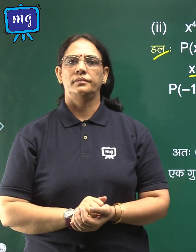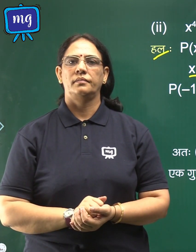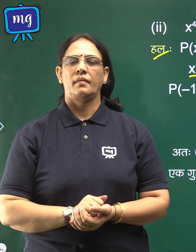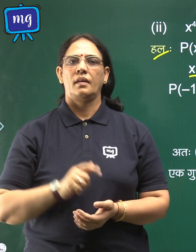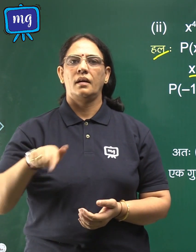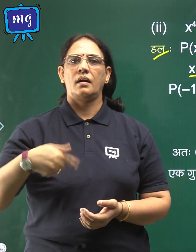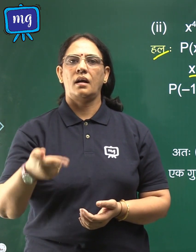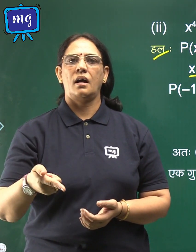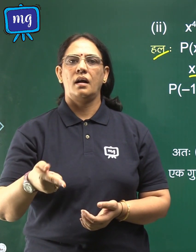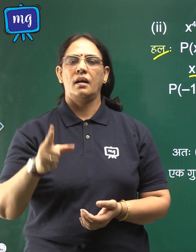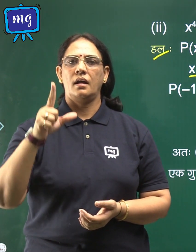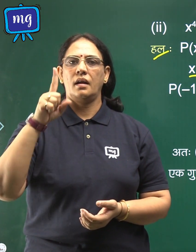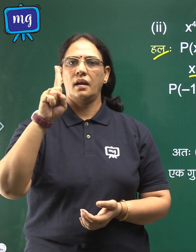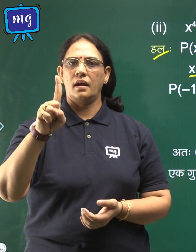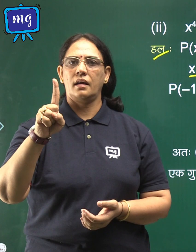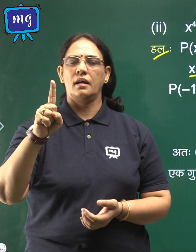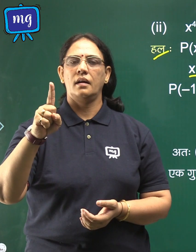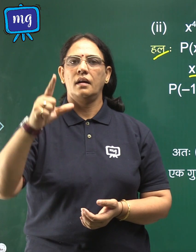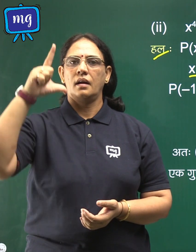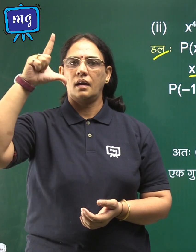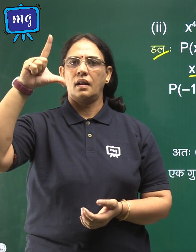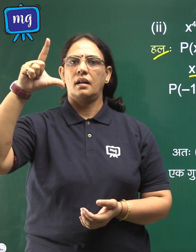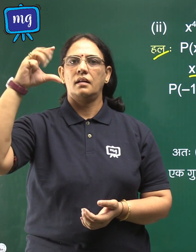का एक गुणनखंड नहीं है।